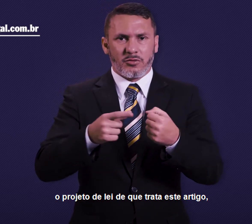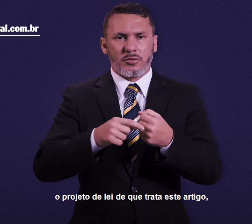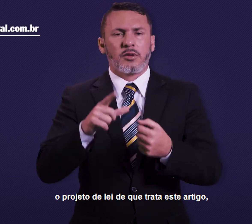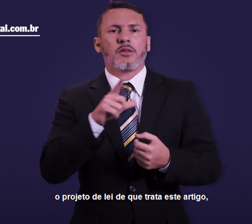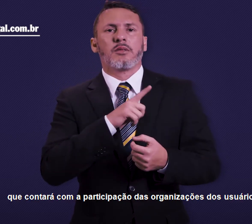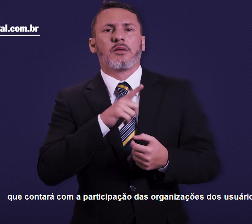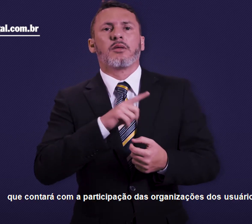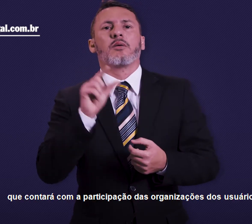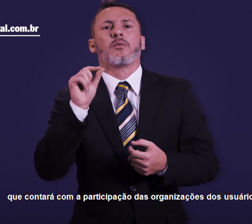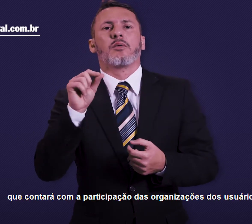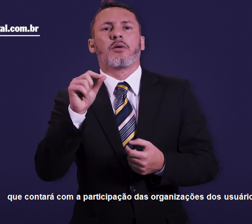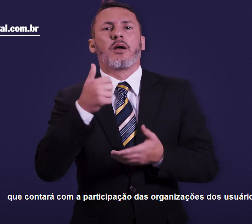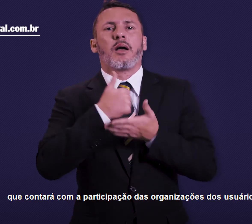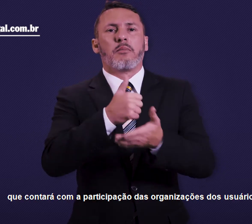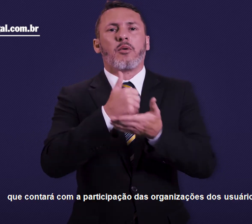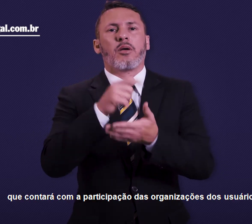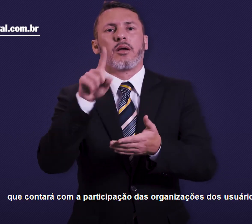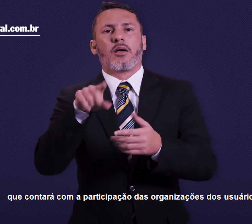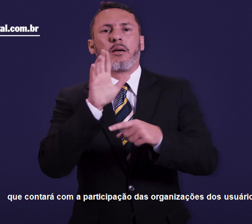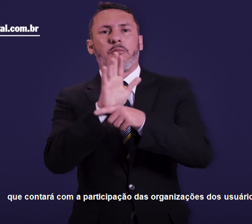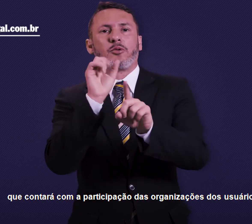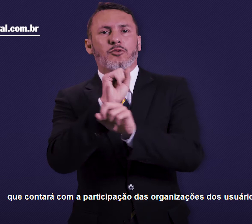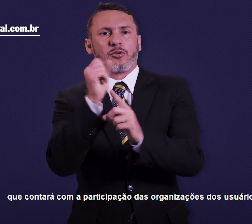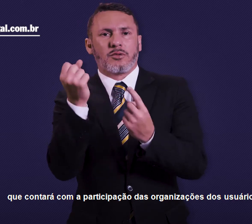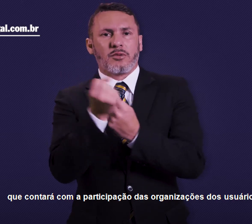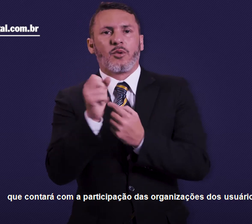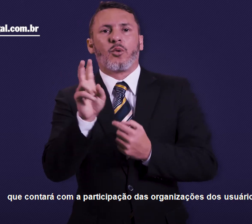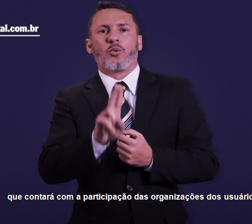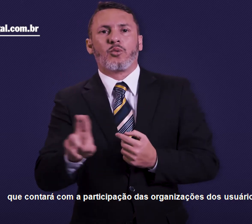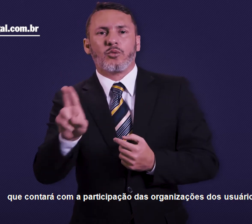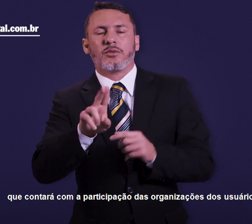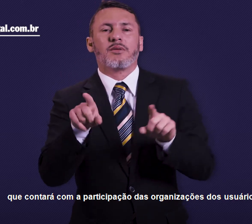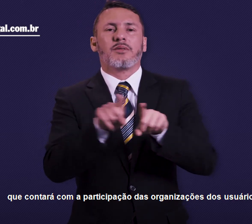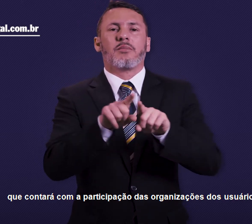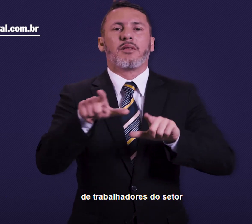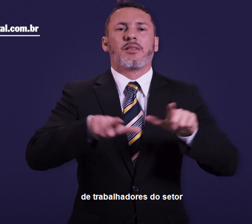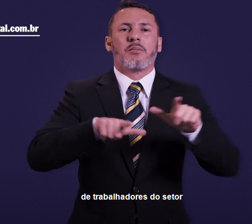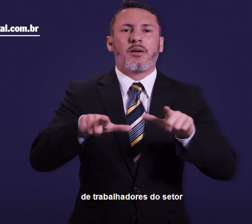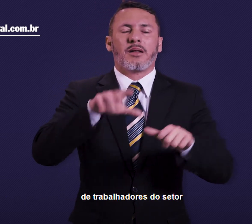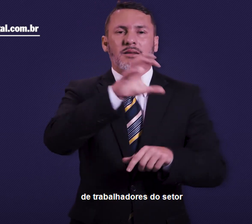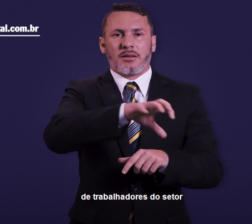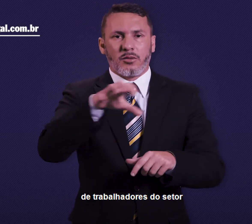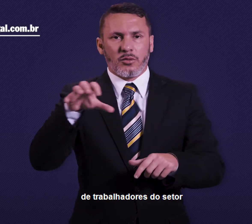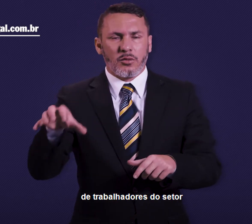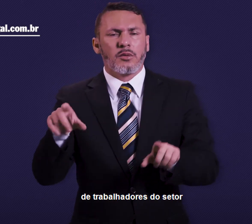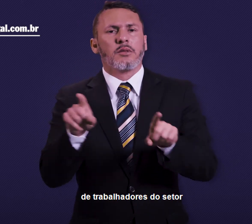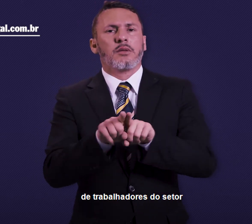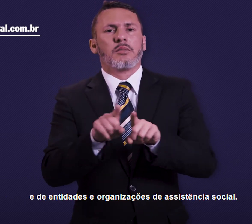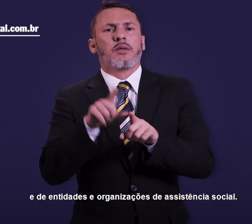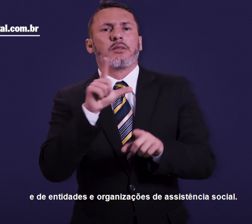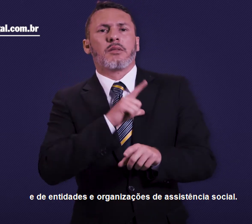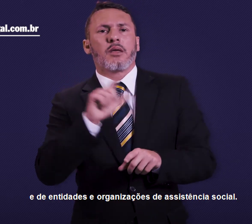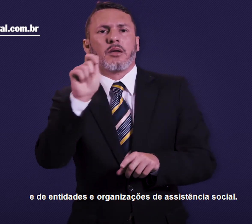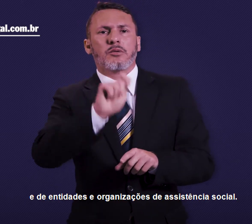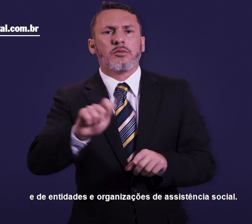artigo, que contará com a participação de organizações dos usuários, de trabalhadores do setor e de entidades